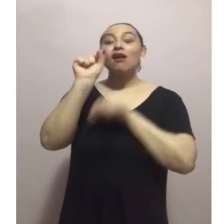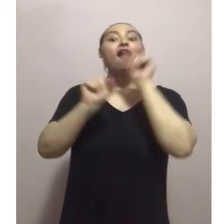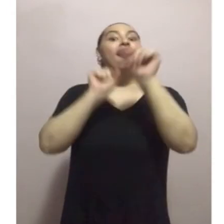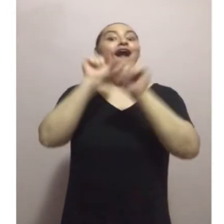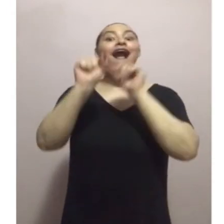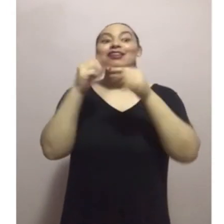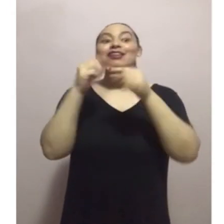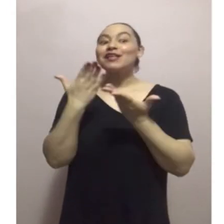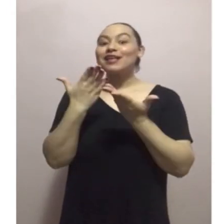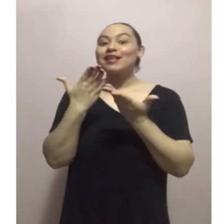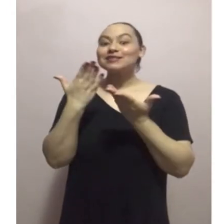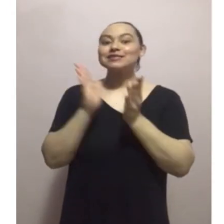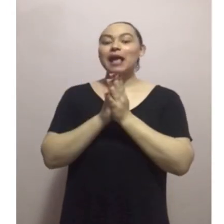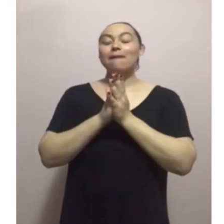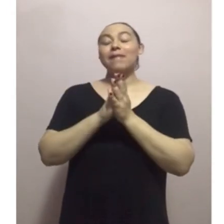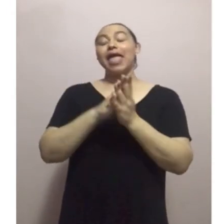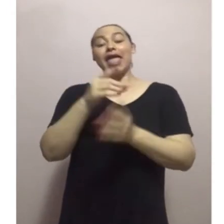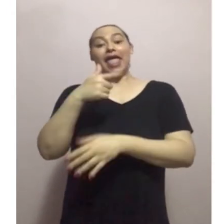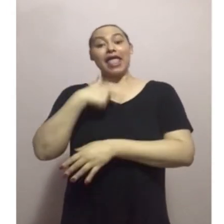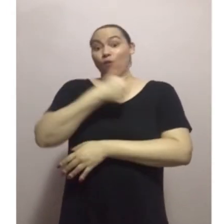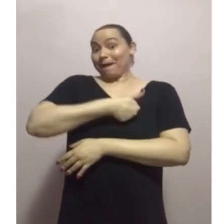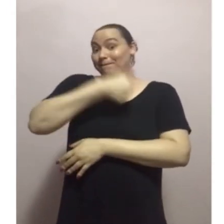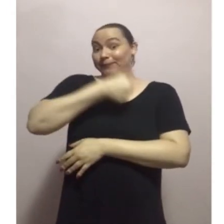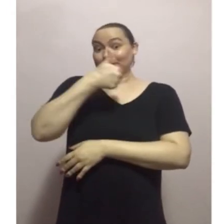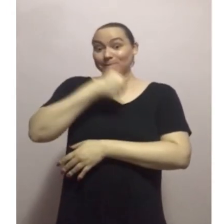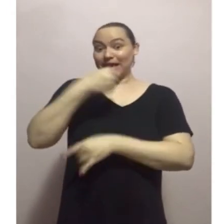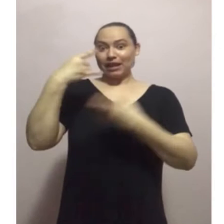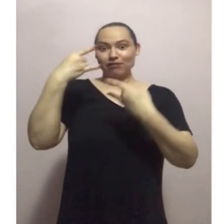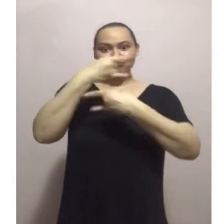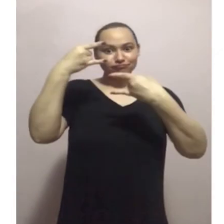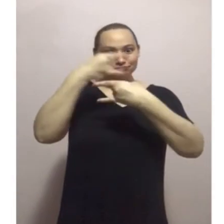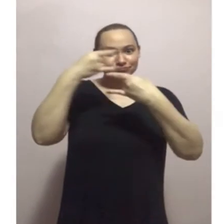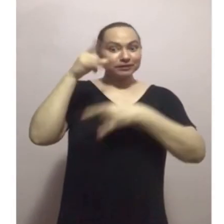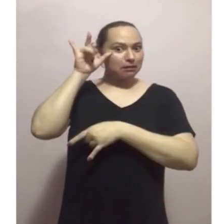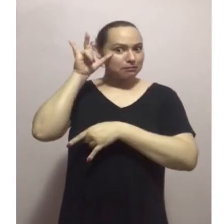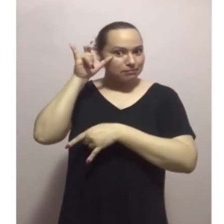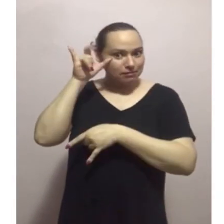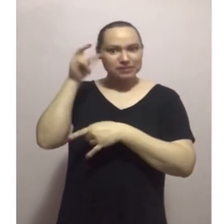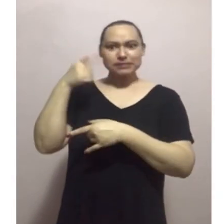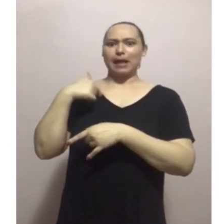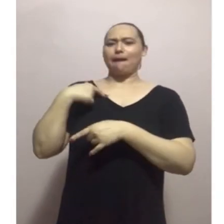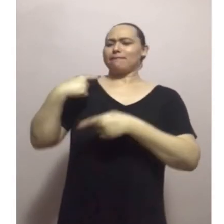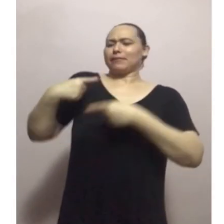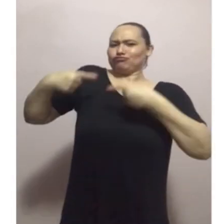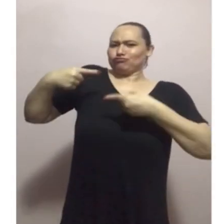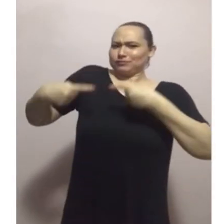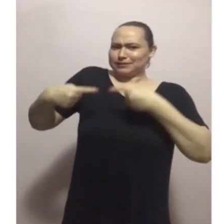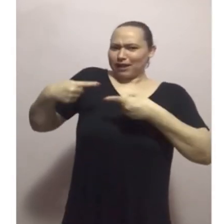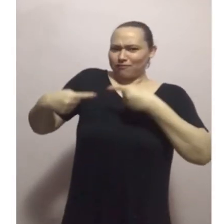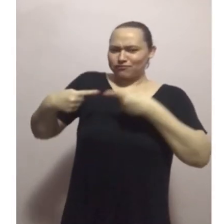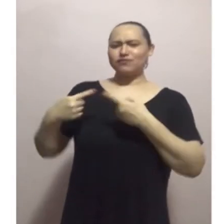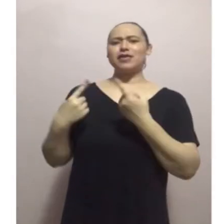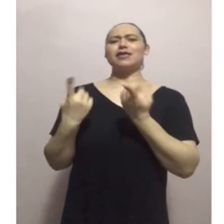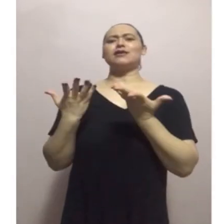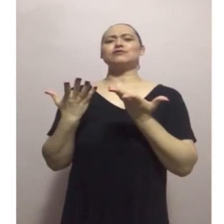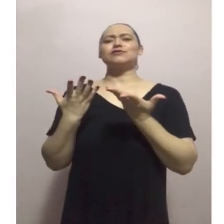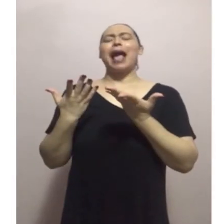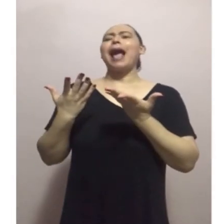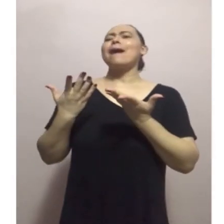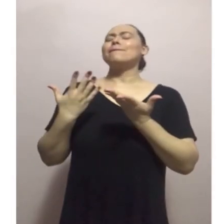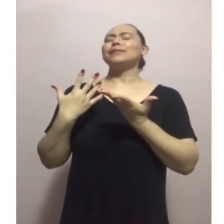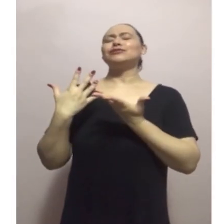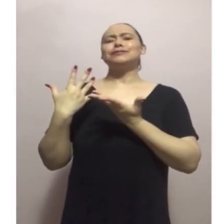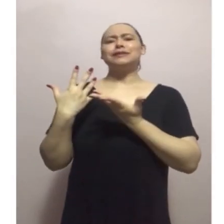Primeira vez que eu faço live no Instagram, não sou assim, uma pessoa das lives, estou aqui me desafiando, né, nesse lugar também, dentre